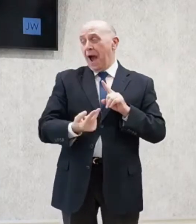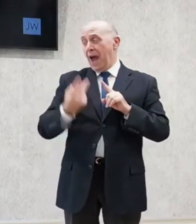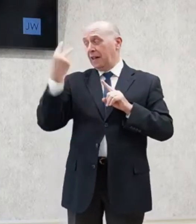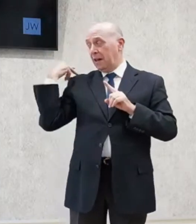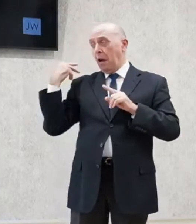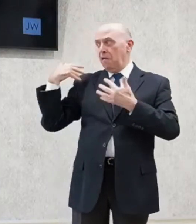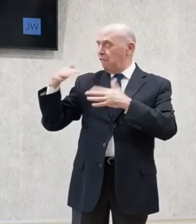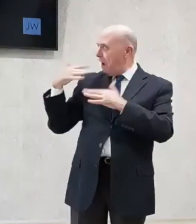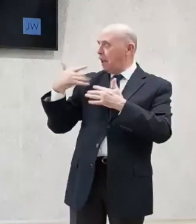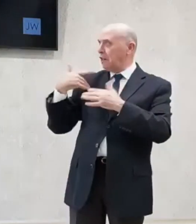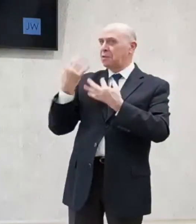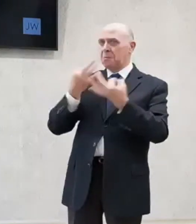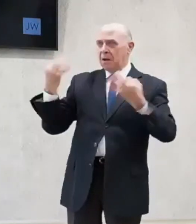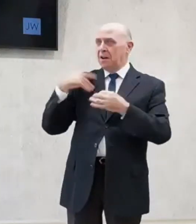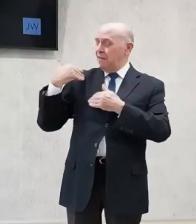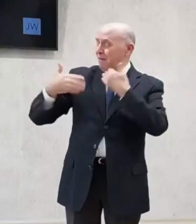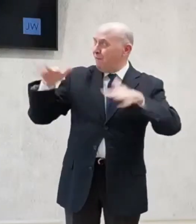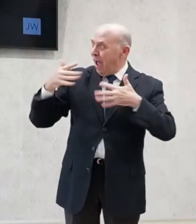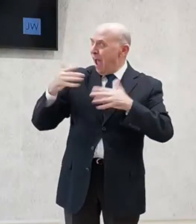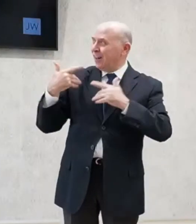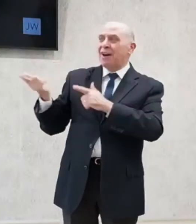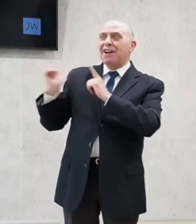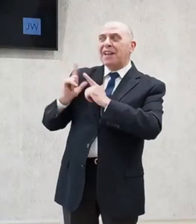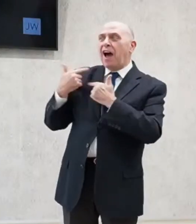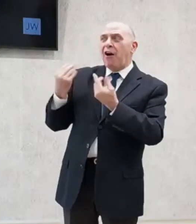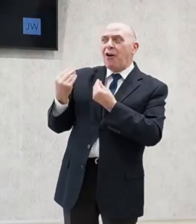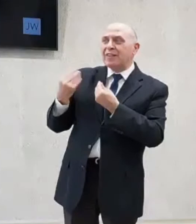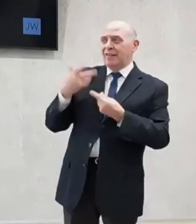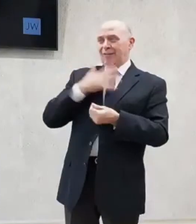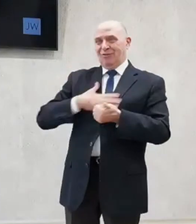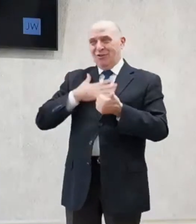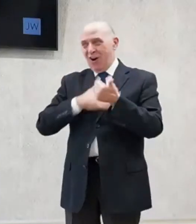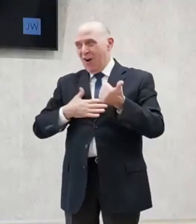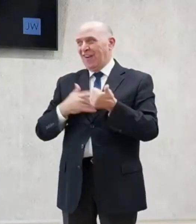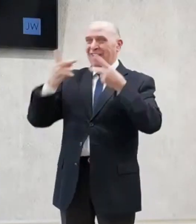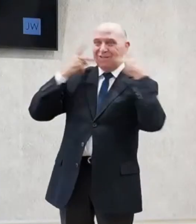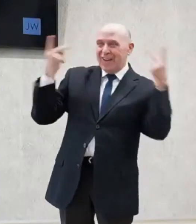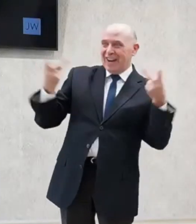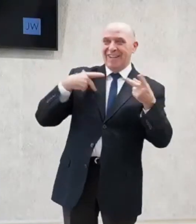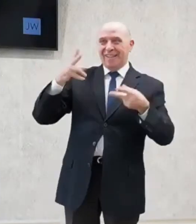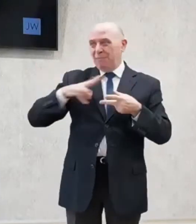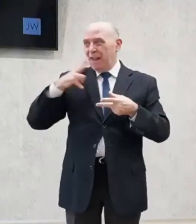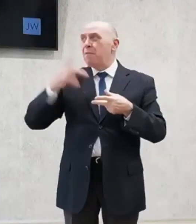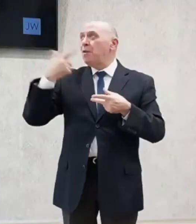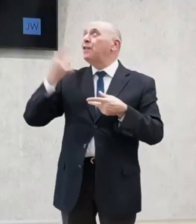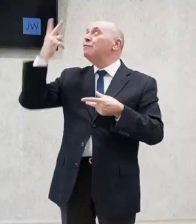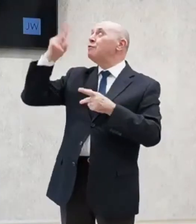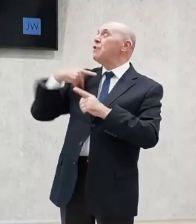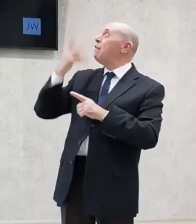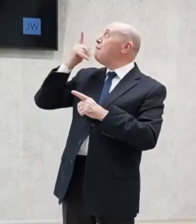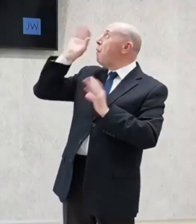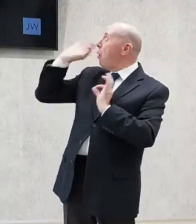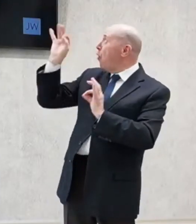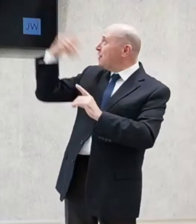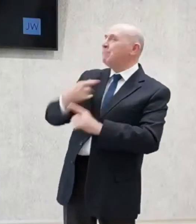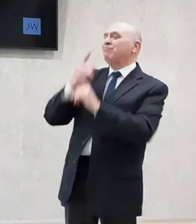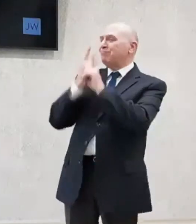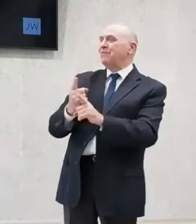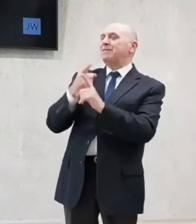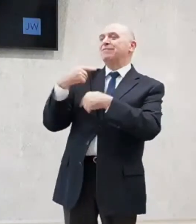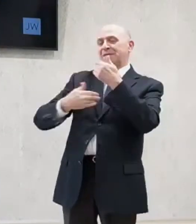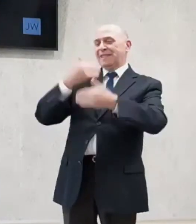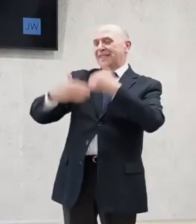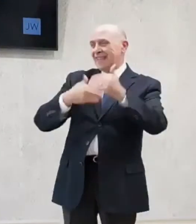fatto che ci danno Gioia felicità speranza perché ci siamo Comportati come il nostro creatore vuole